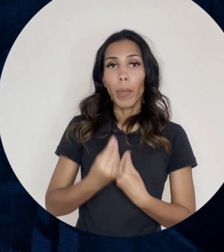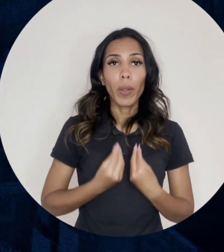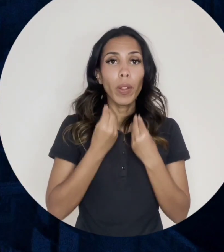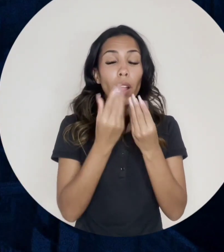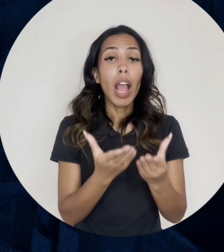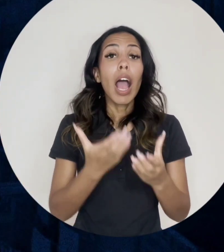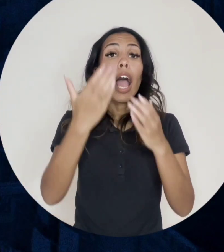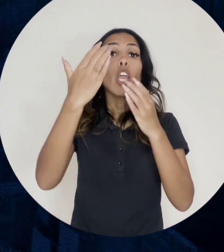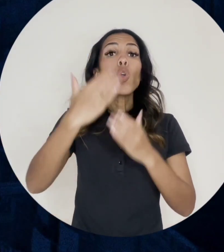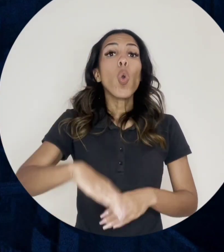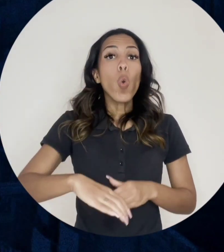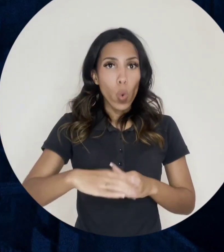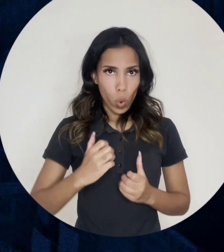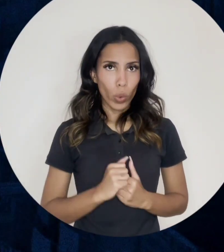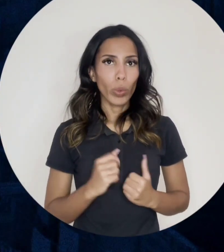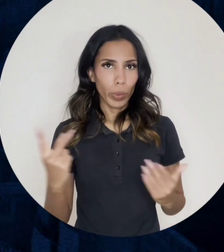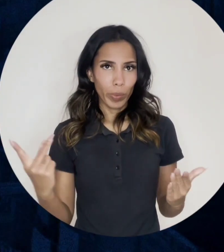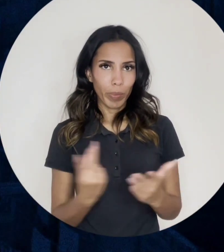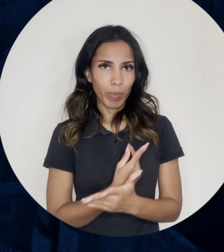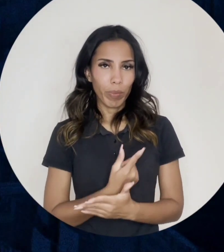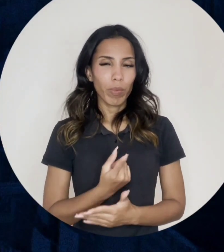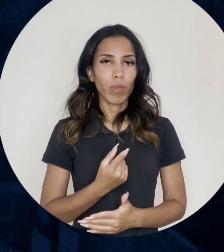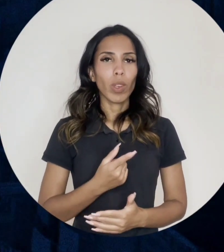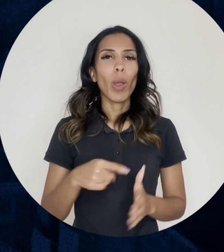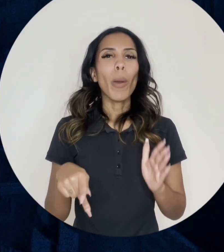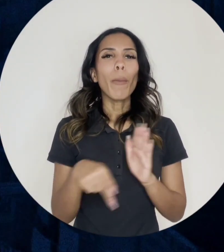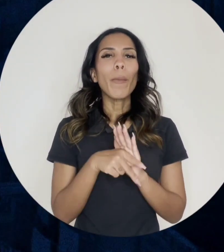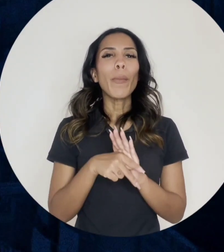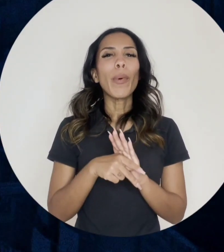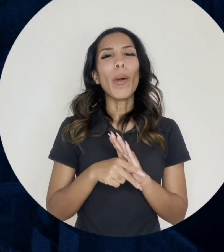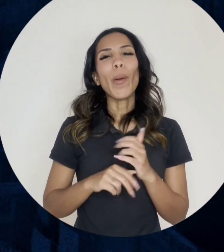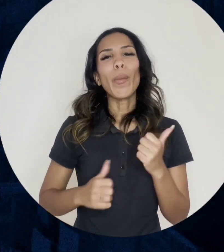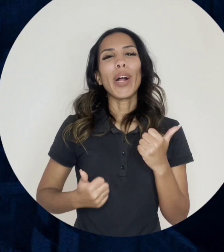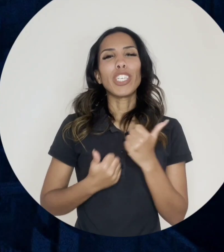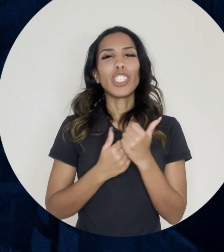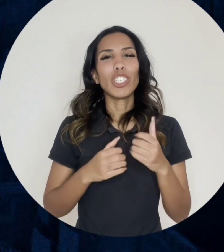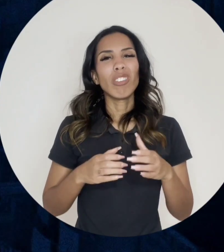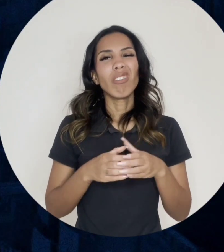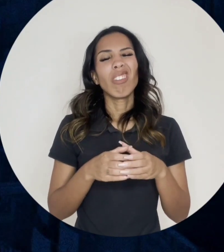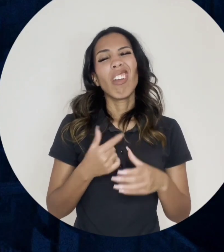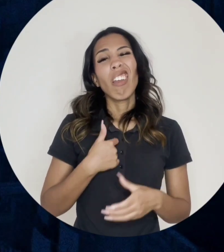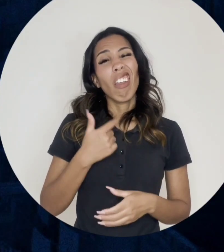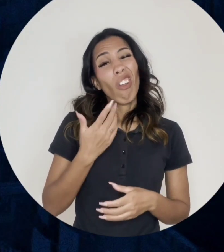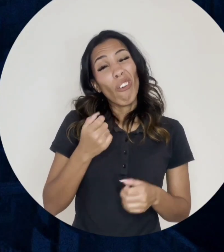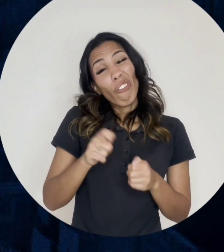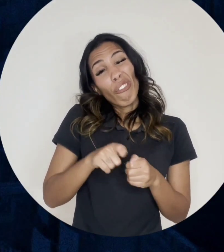concurso para gente comunitário. E aí eu fiz, mas achei que